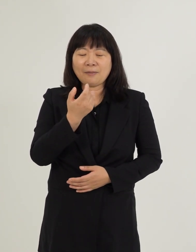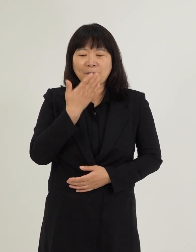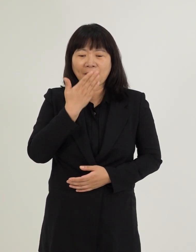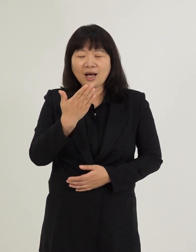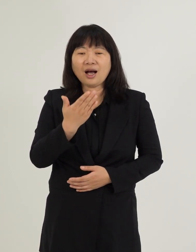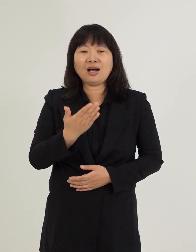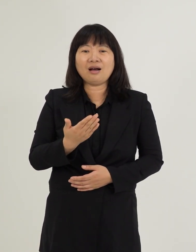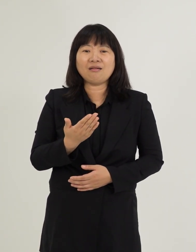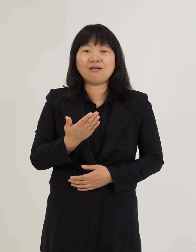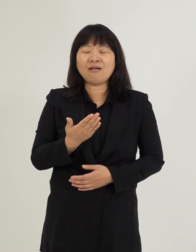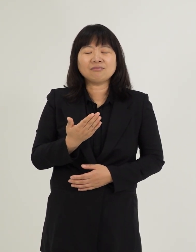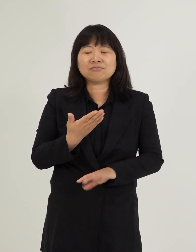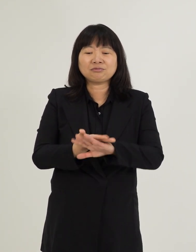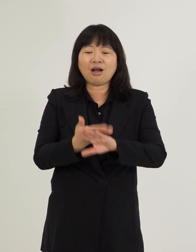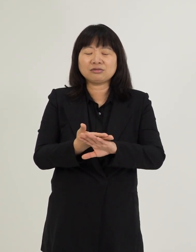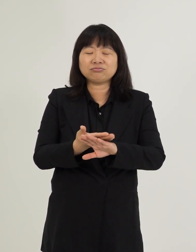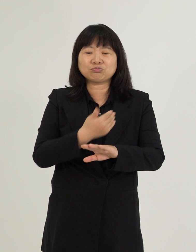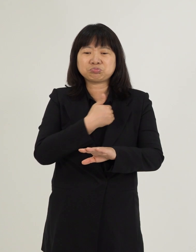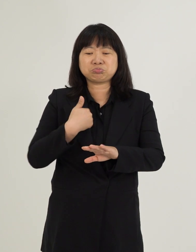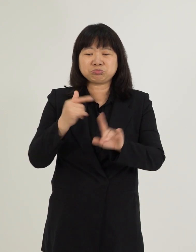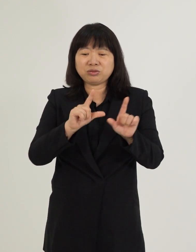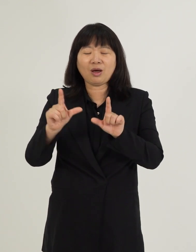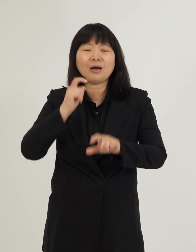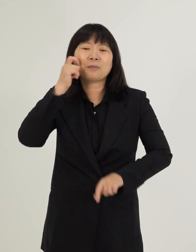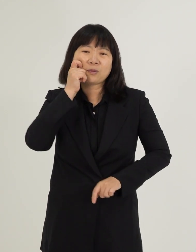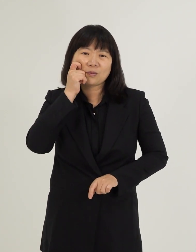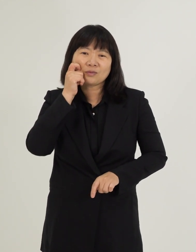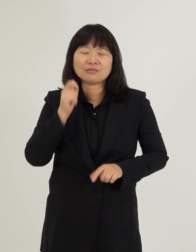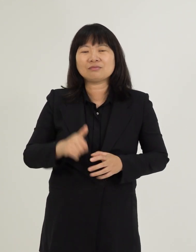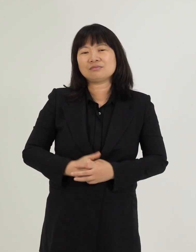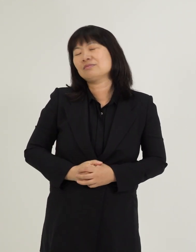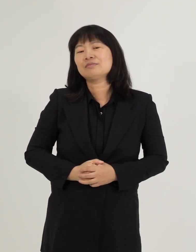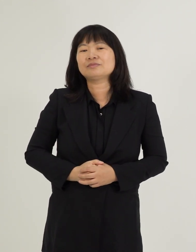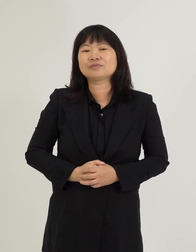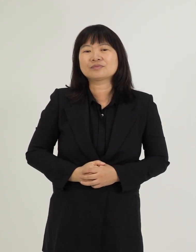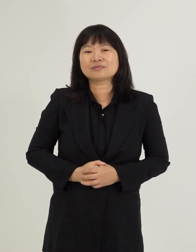삶을 영위하는 사람들로 모여있는 마을이에요.